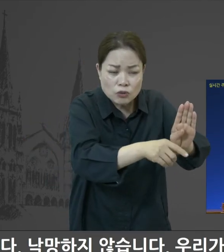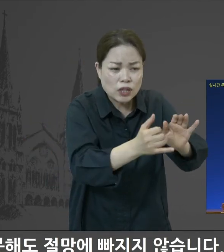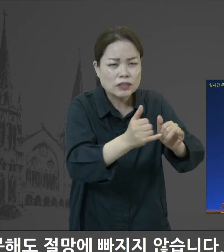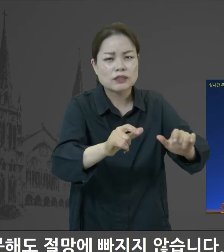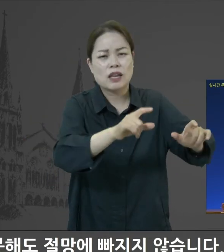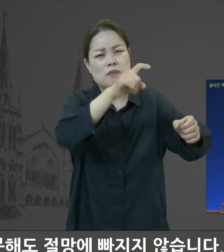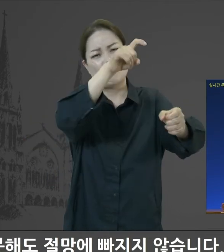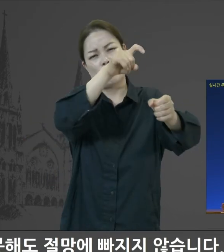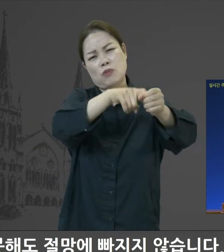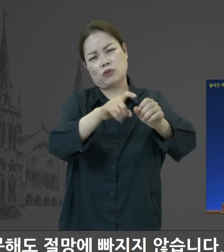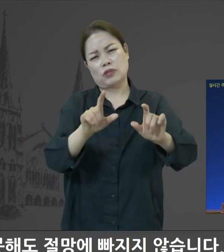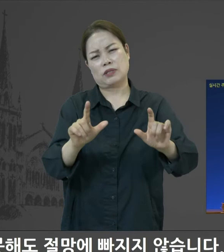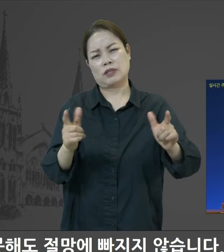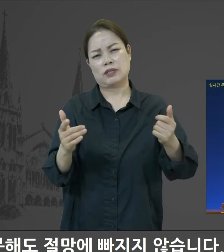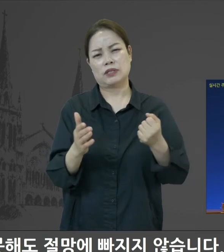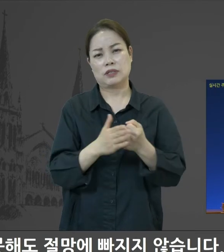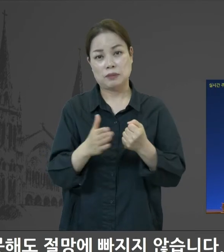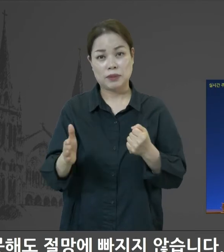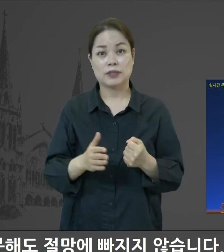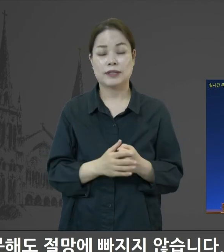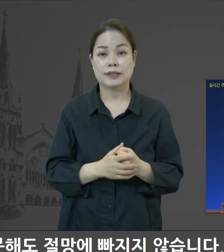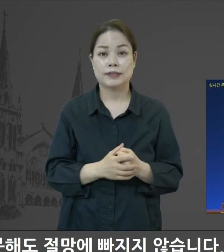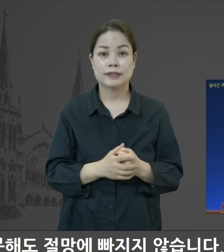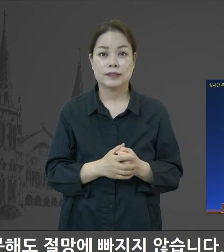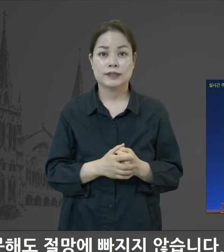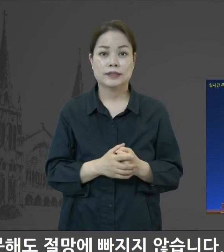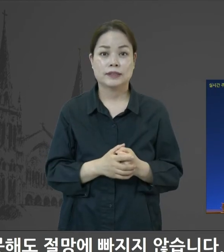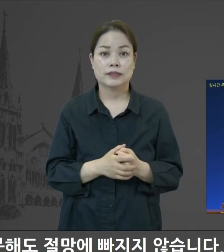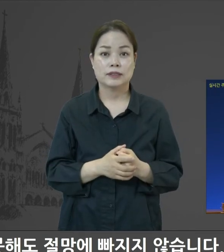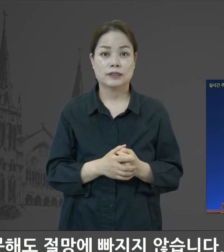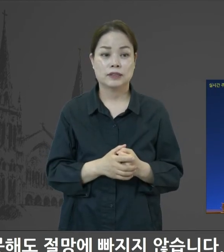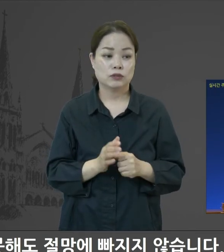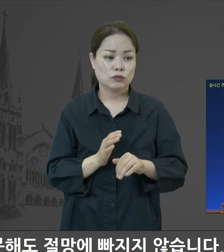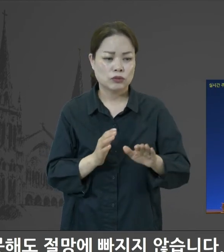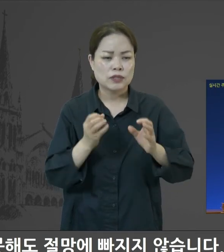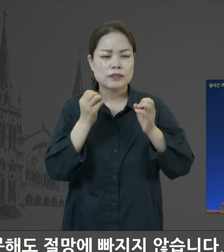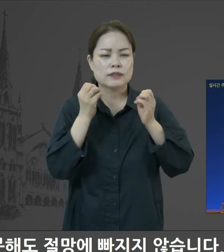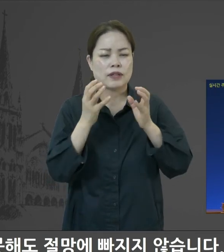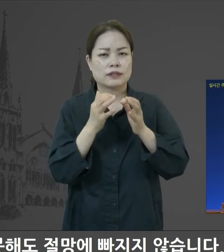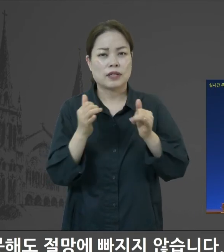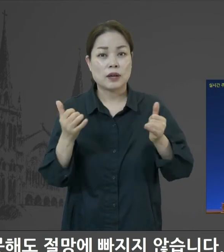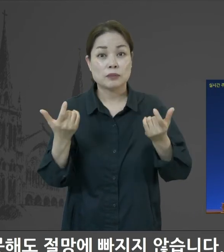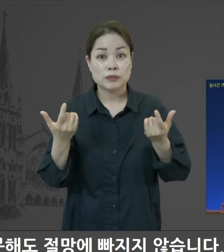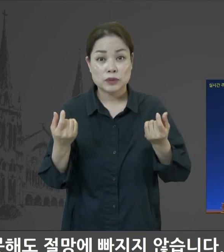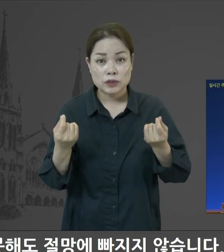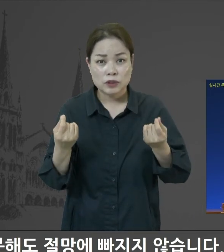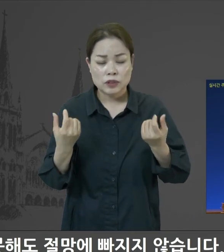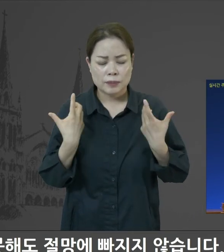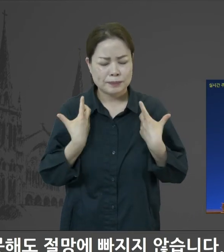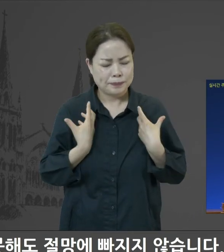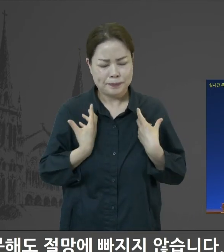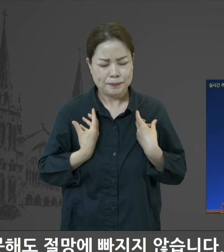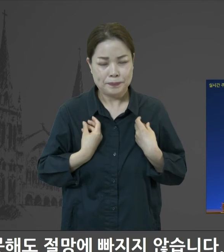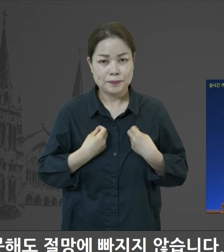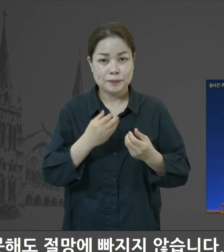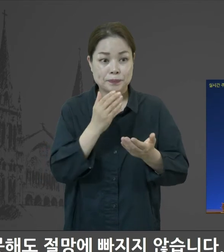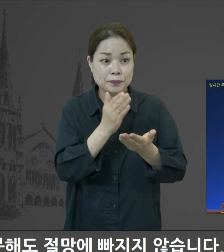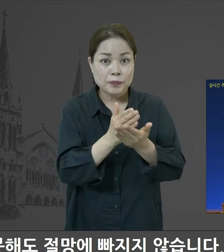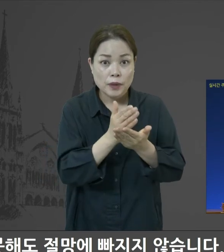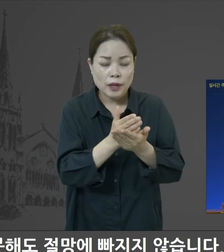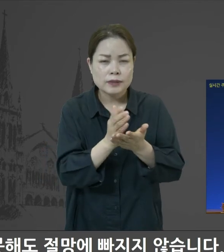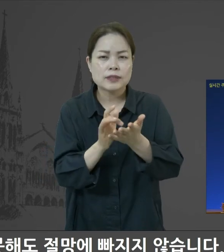인생의 목적이 아니기 때문에 그렇습니다. 우리는 세상 사람들처럼 좌절하지 않습니다. 그